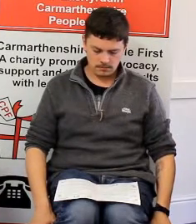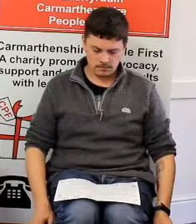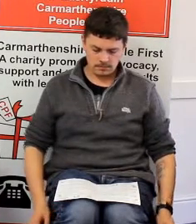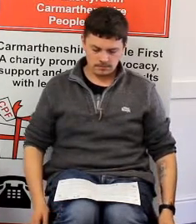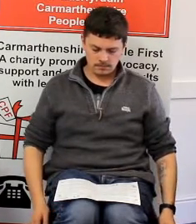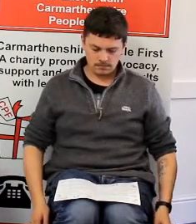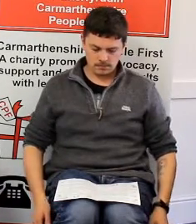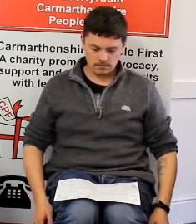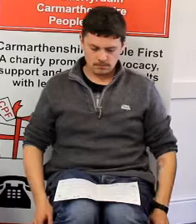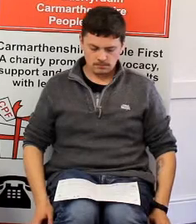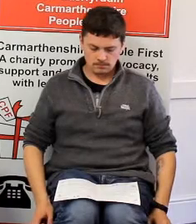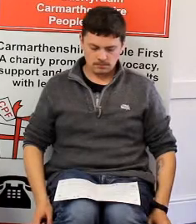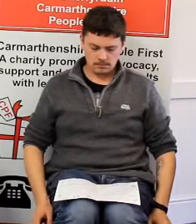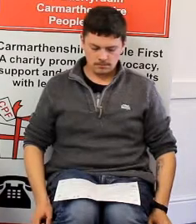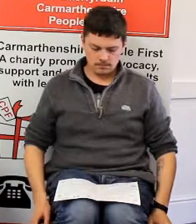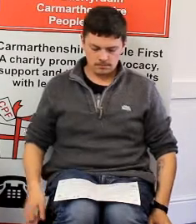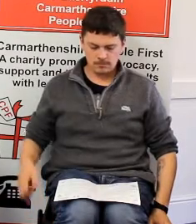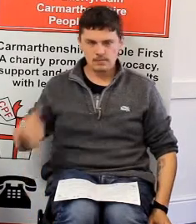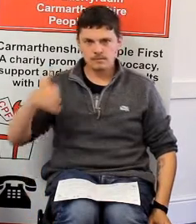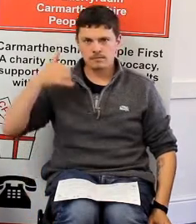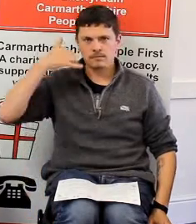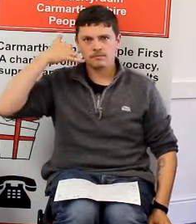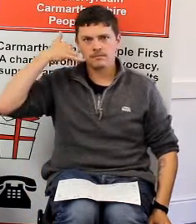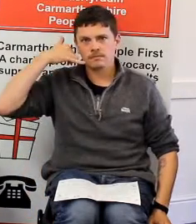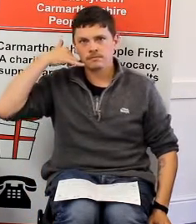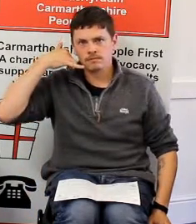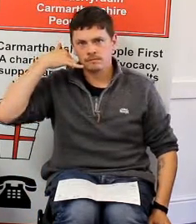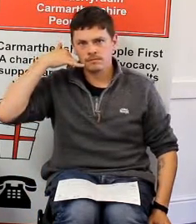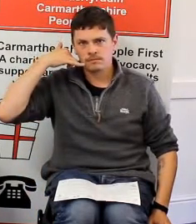S-A-3-1-1-J-E. Rhi ffôn